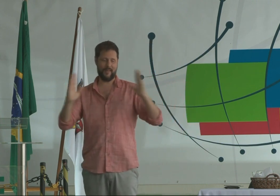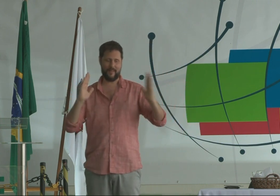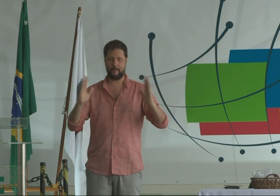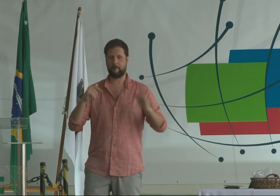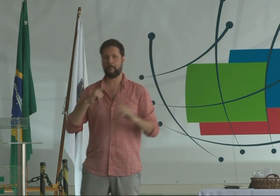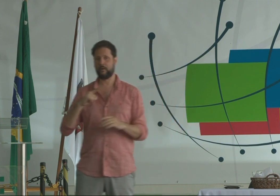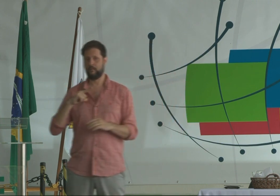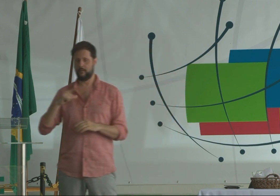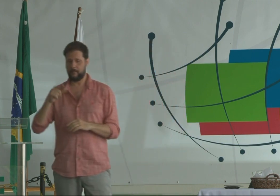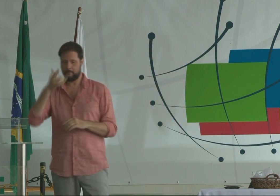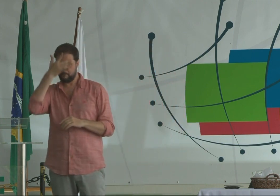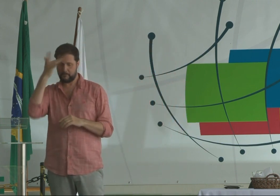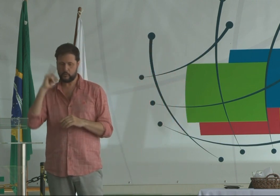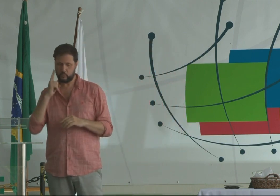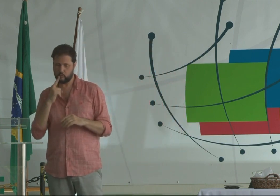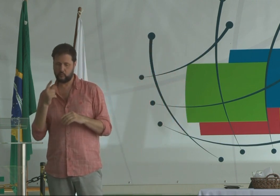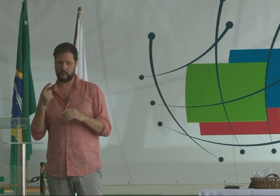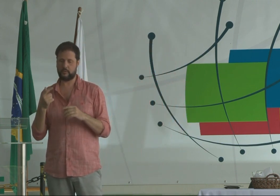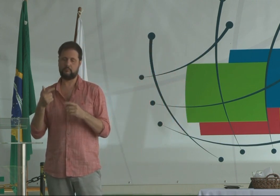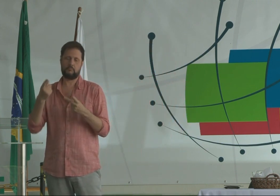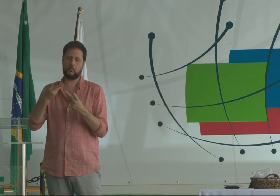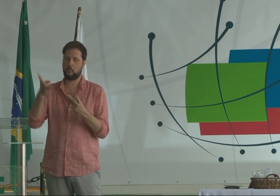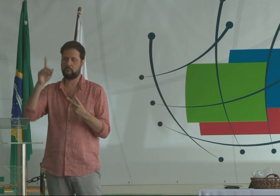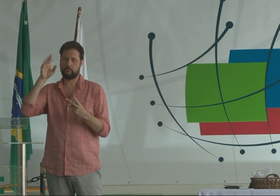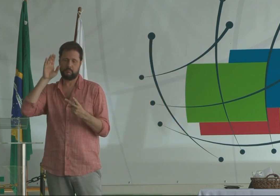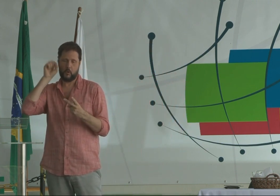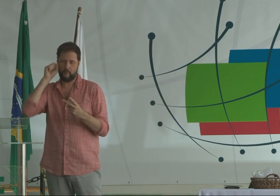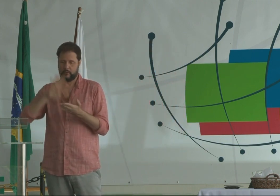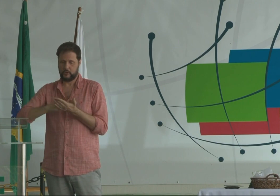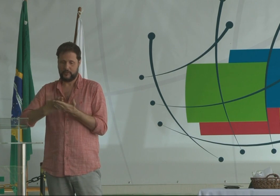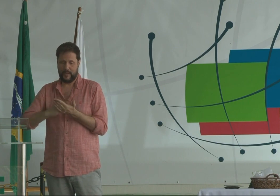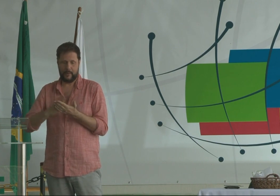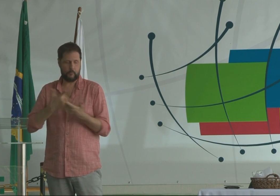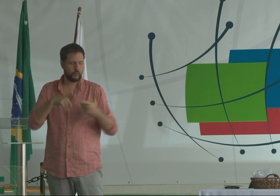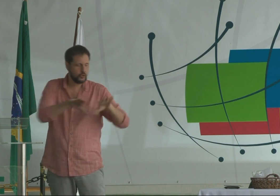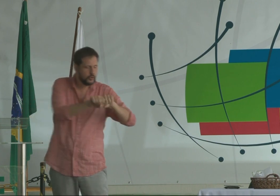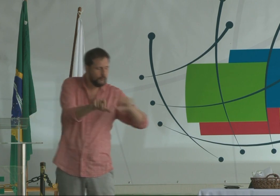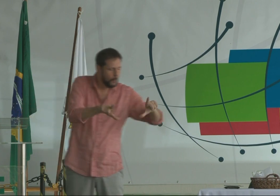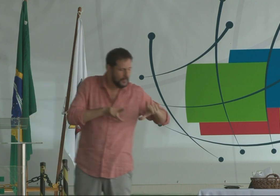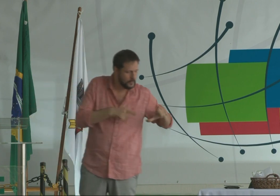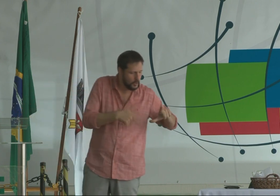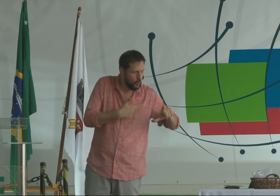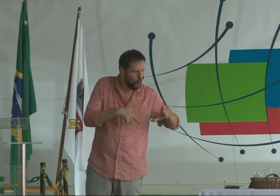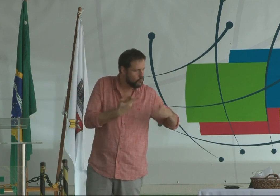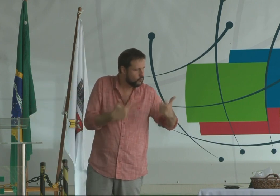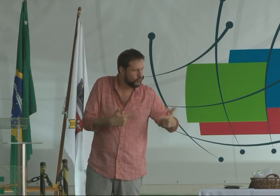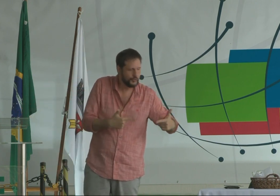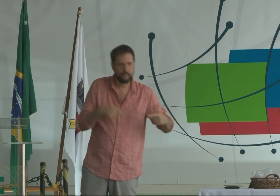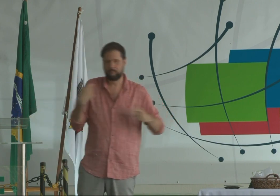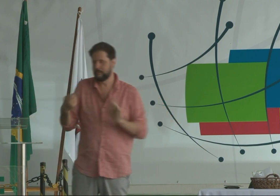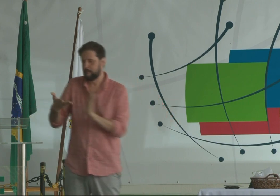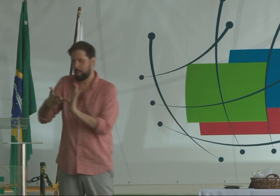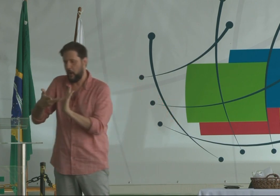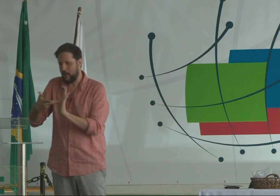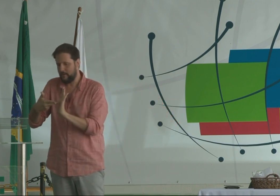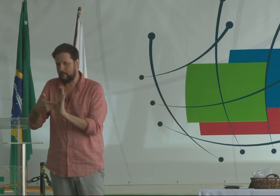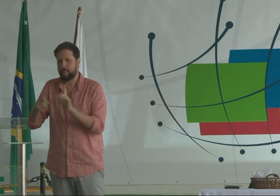de proficiência que tiveram um período específico, que foi o ProLibras. E, por exemplo, havia um período em os entérgicos não tinham formação específica em língua